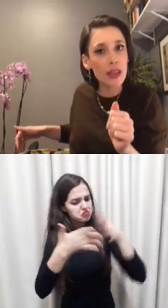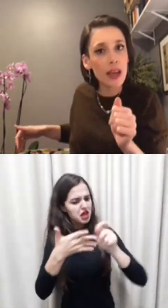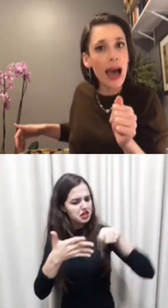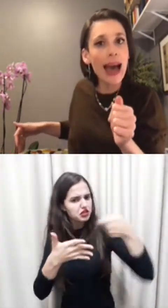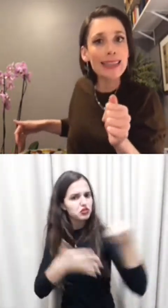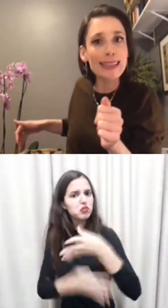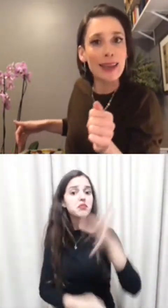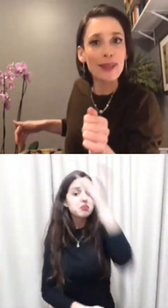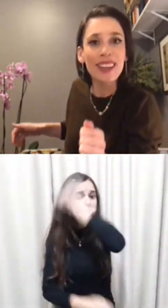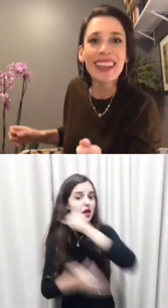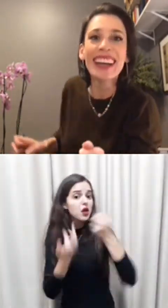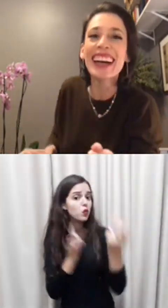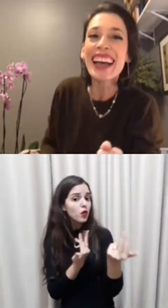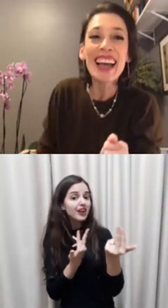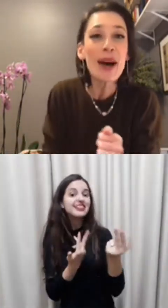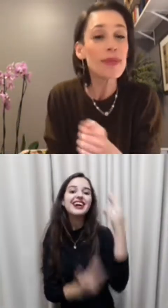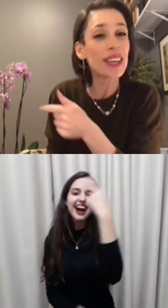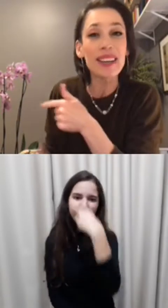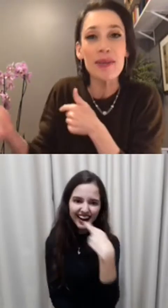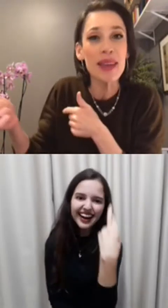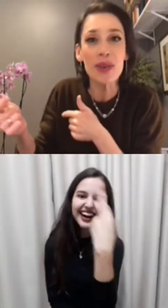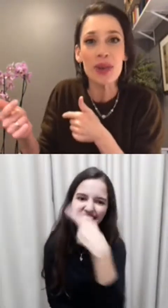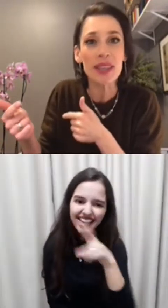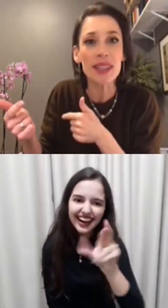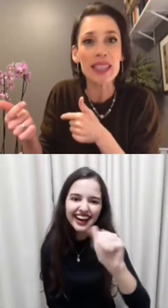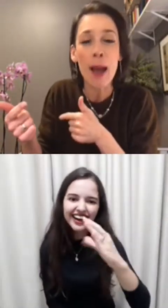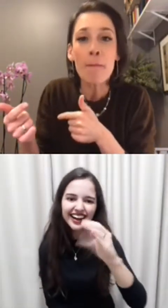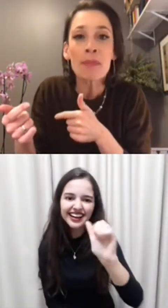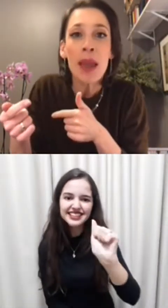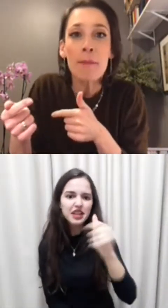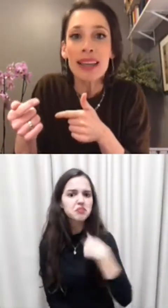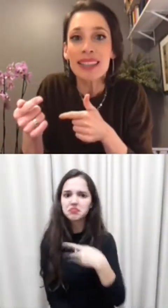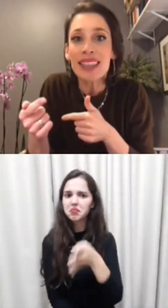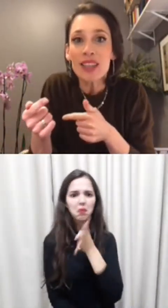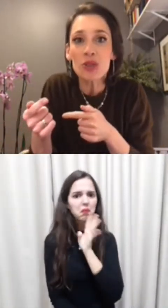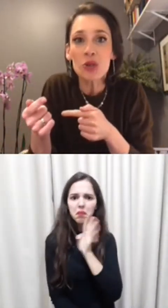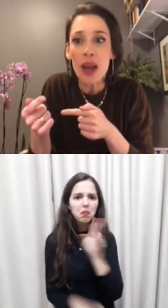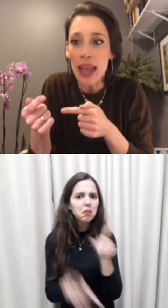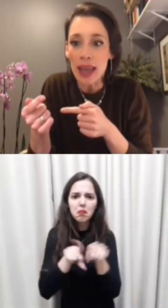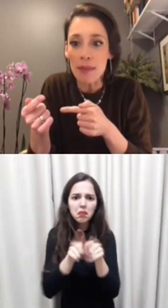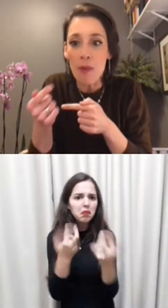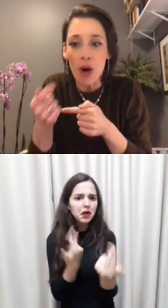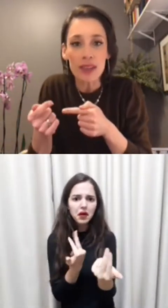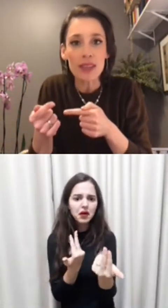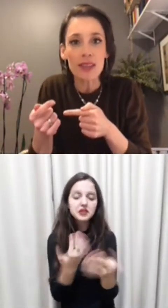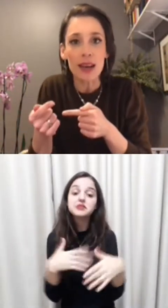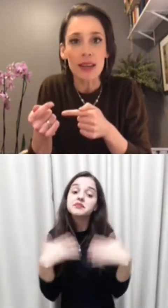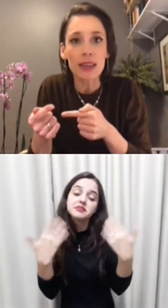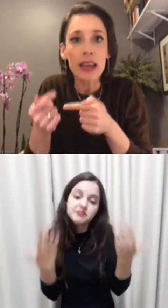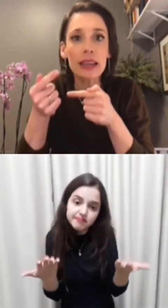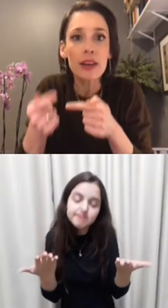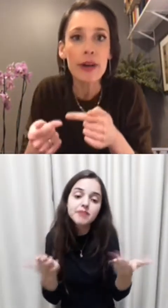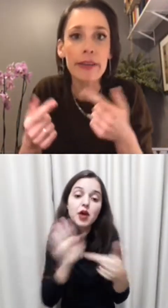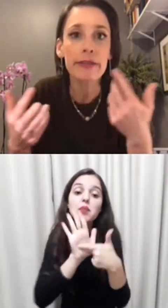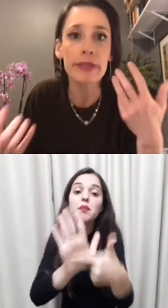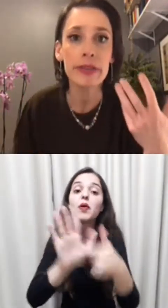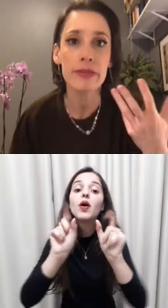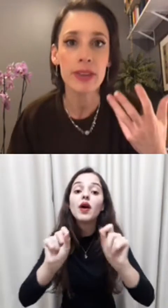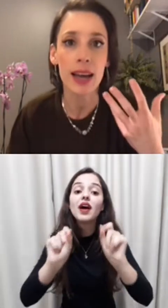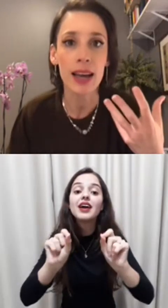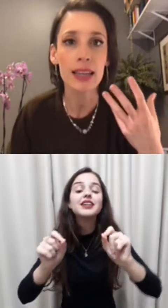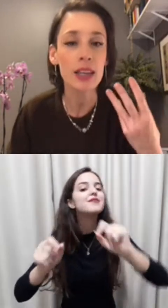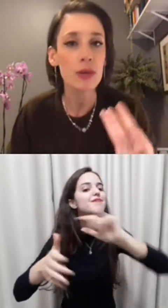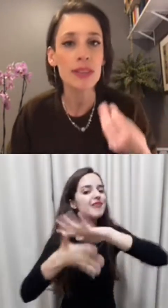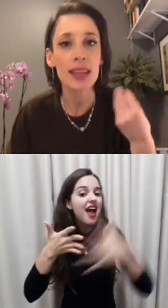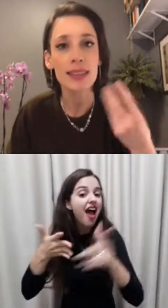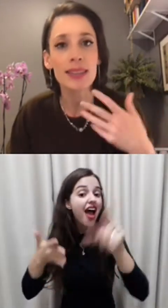você, raça. Porque ele também não conhecia. Mas isso mostra que a língua é viva,